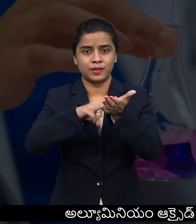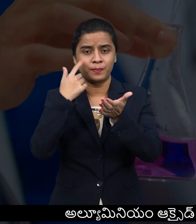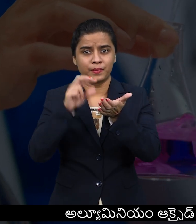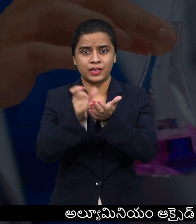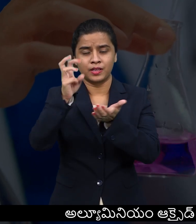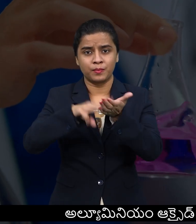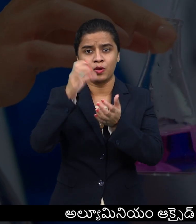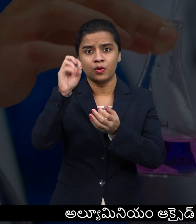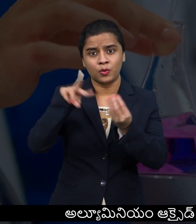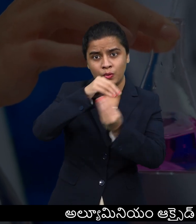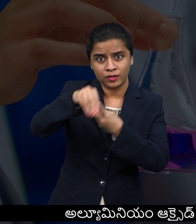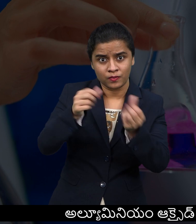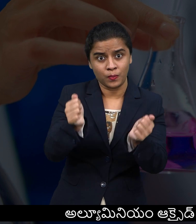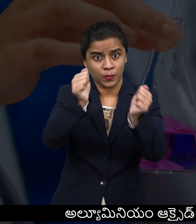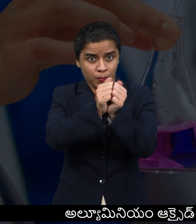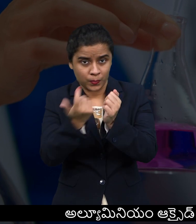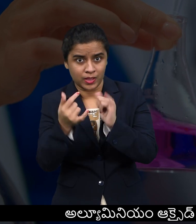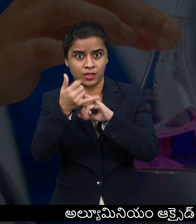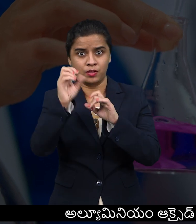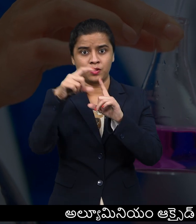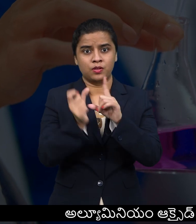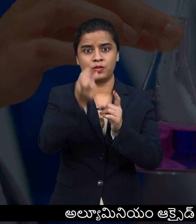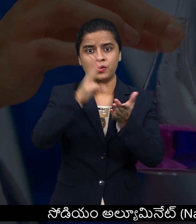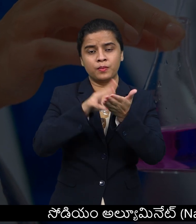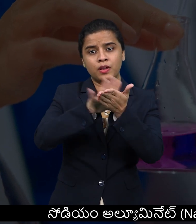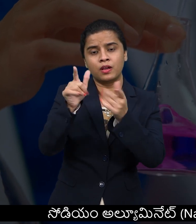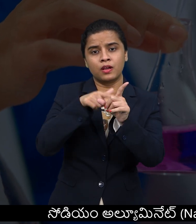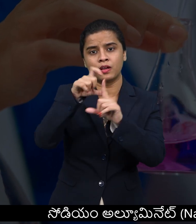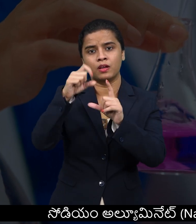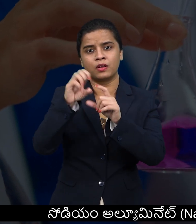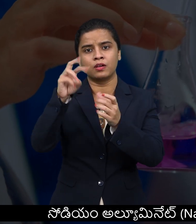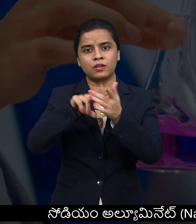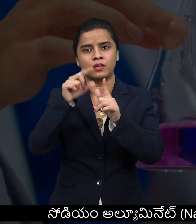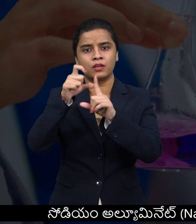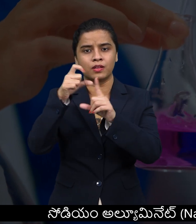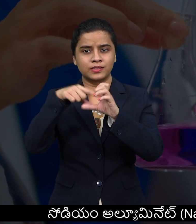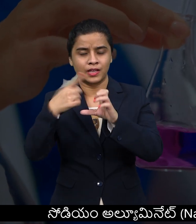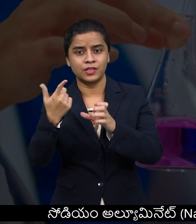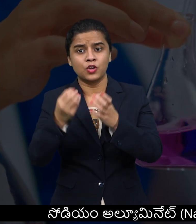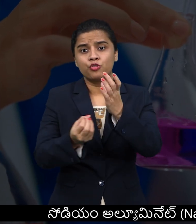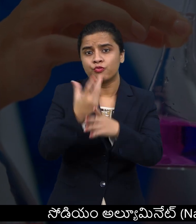అల్యూమినియం ఆక్సైడ్ సోడియం హైడ్రాక్సైడ్తో చర్య జరిపి సోడియం అల్యూమినేట్